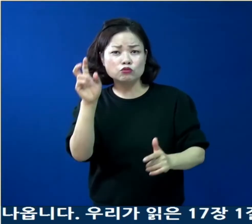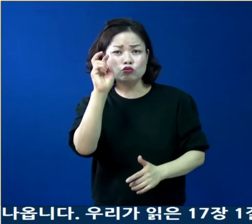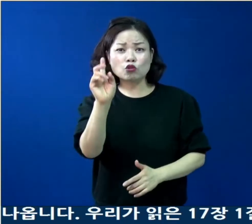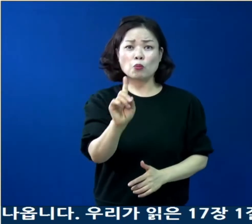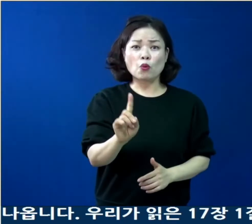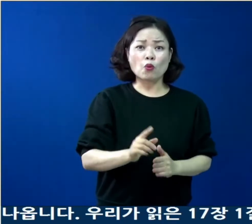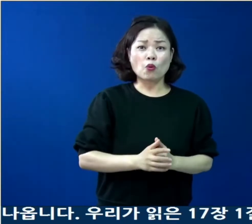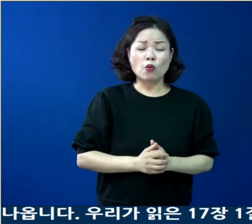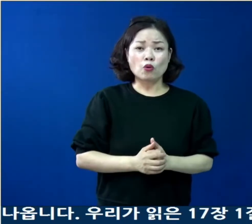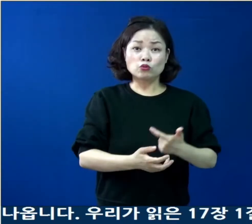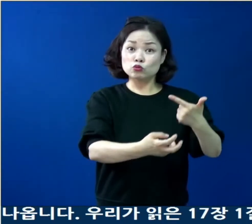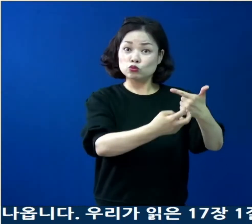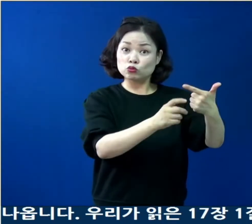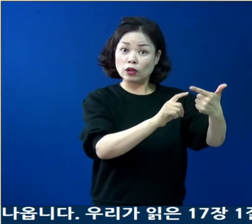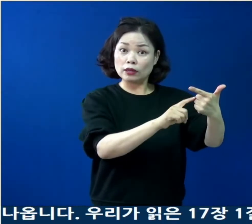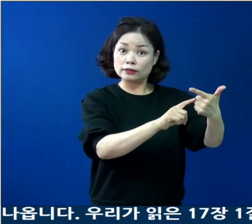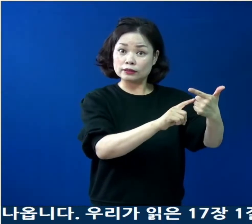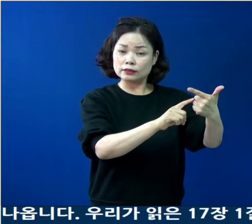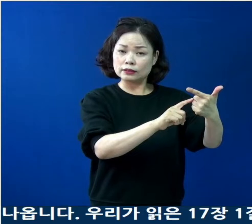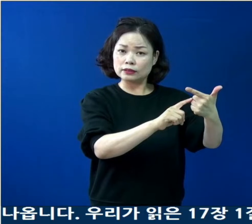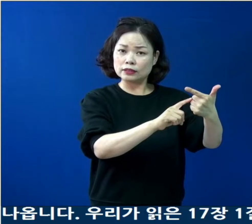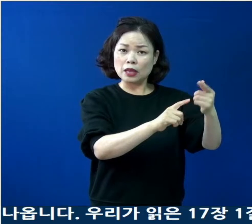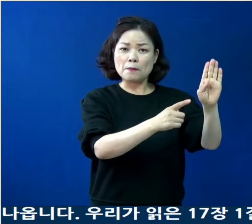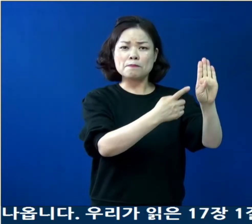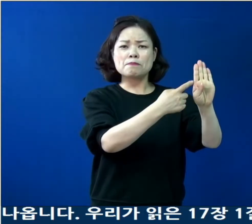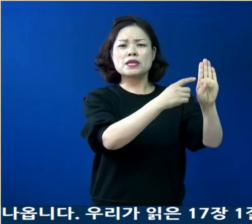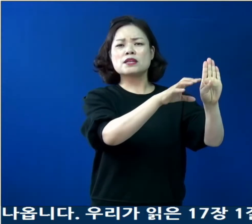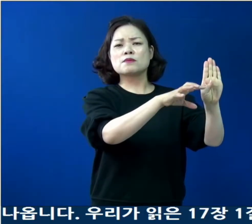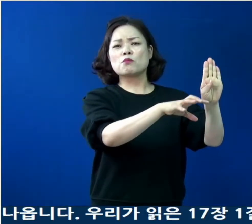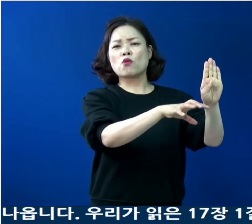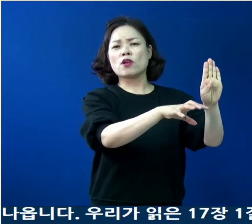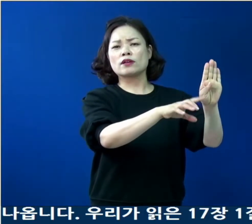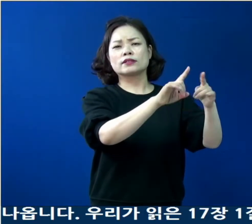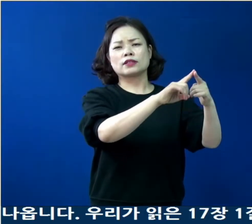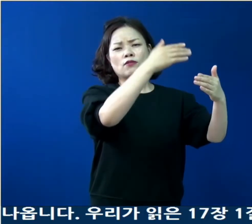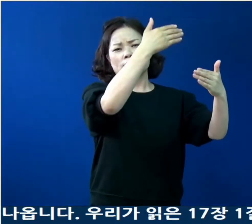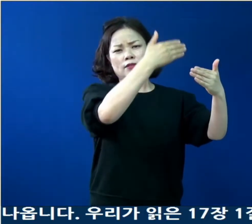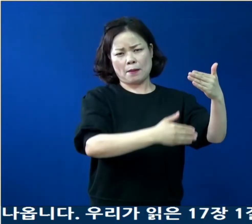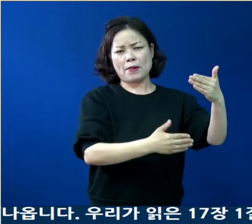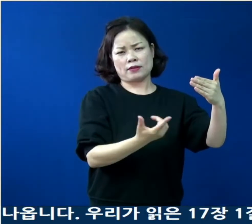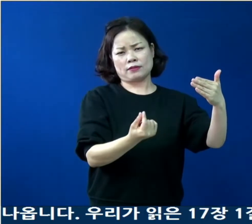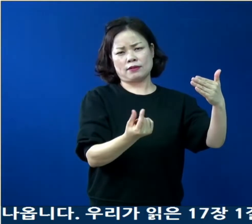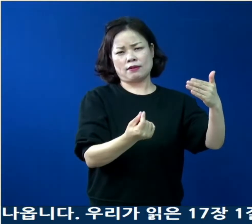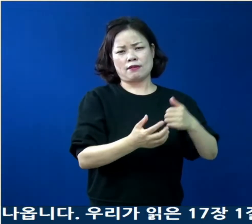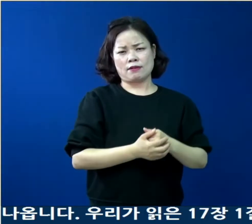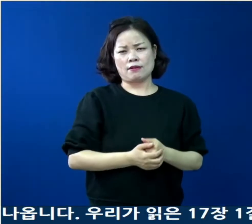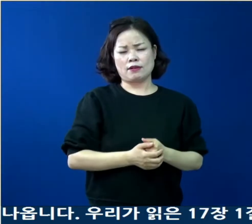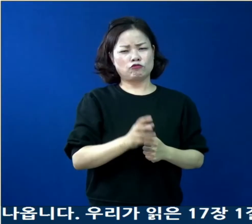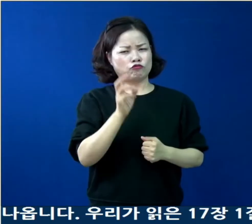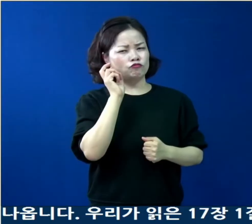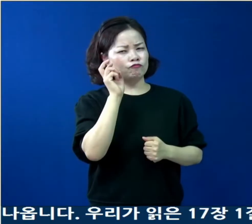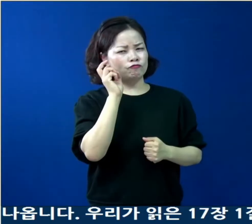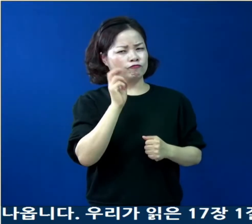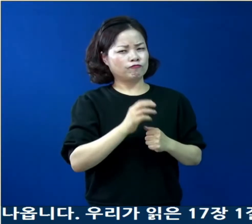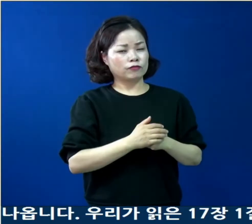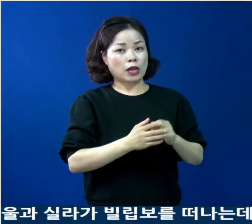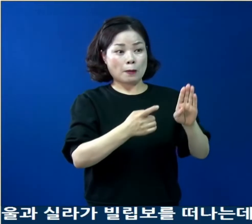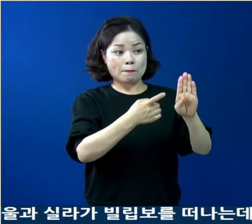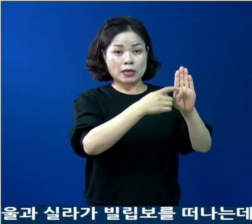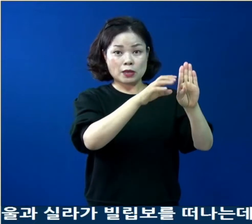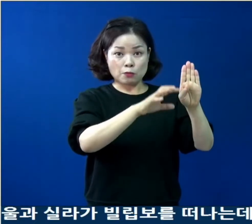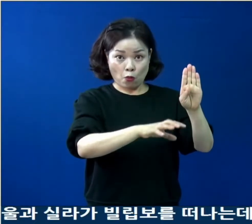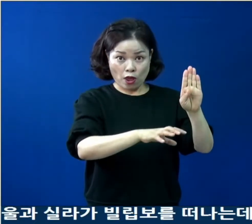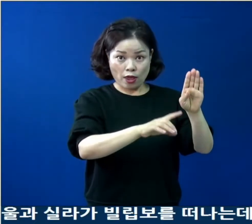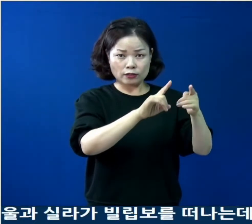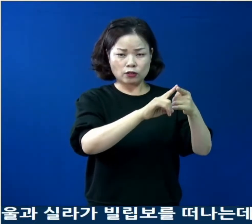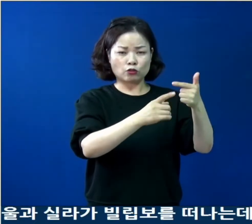있습니까? 누가는 빌립보에 남은 것으로 추정이 되죠. 빌립보에 남은 것으로 추정이